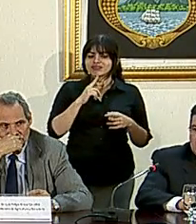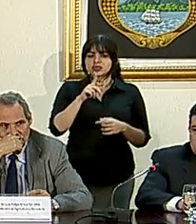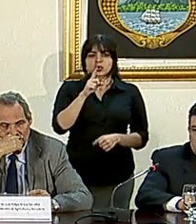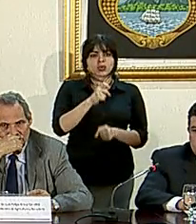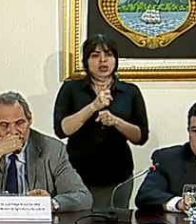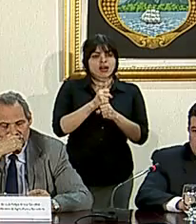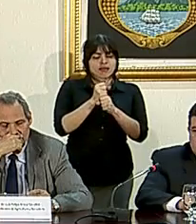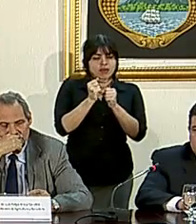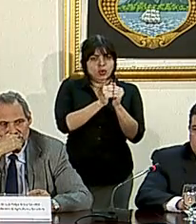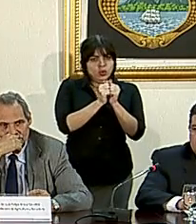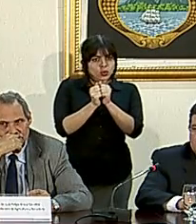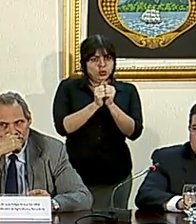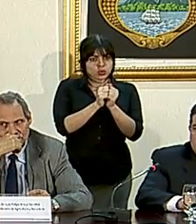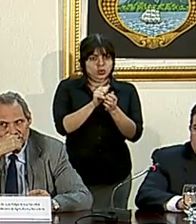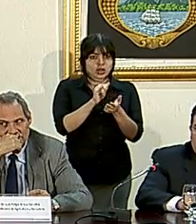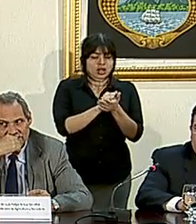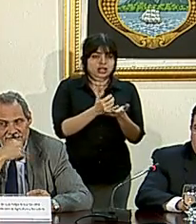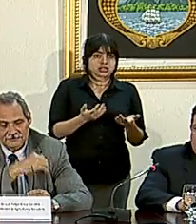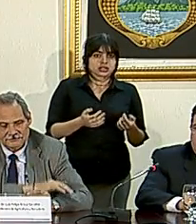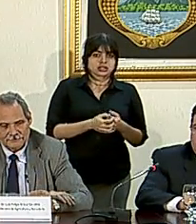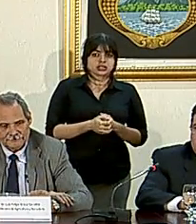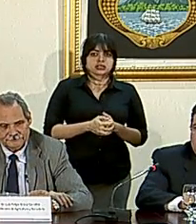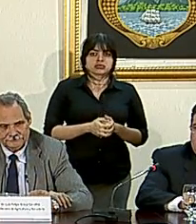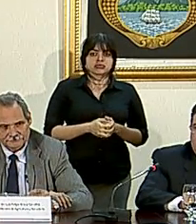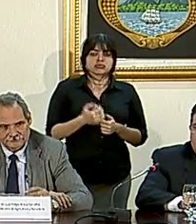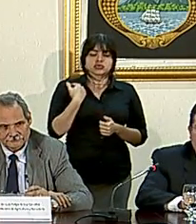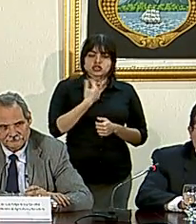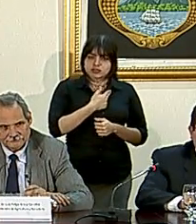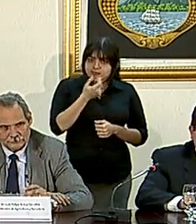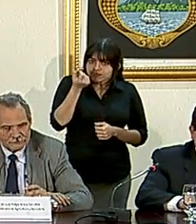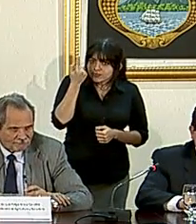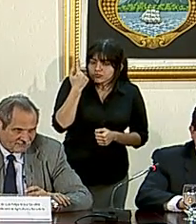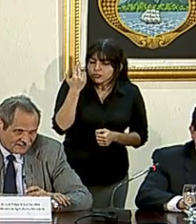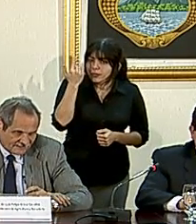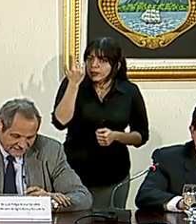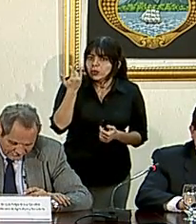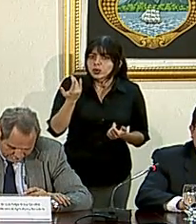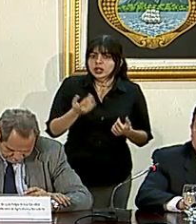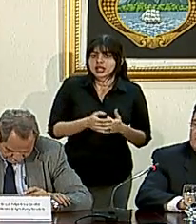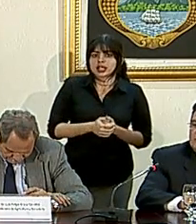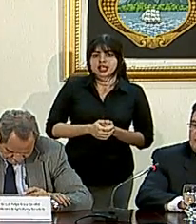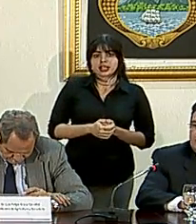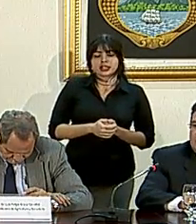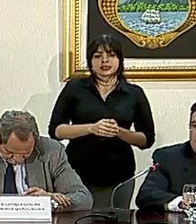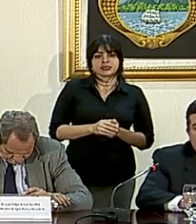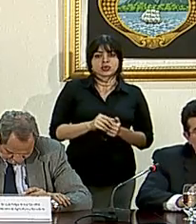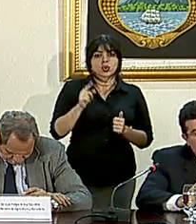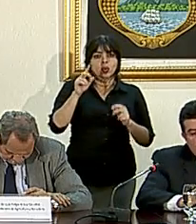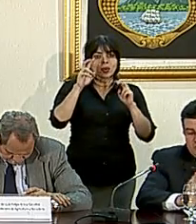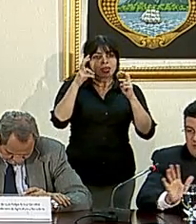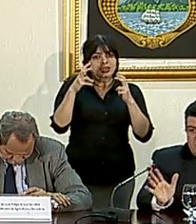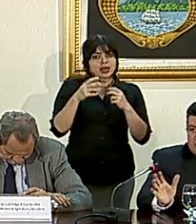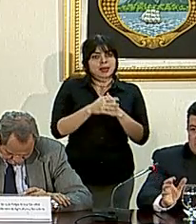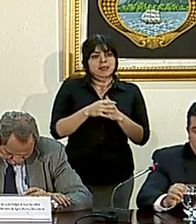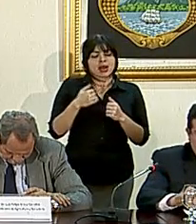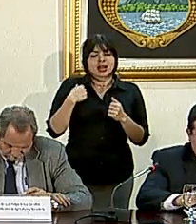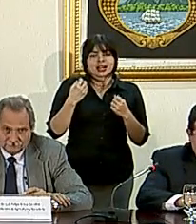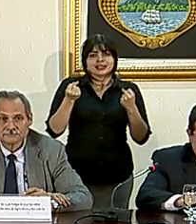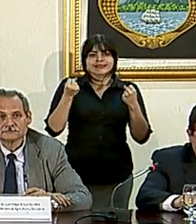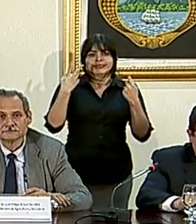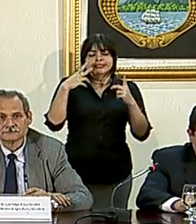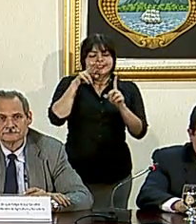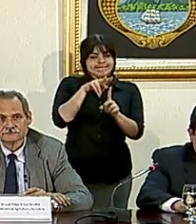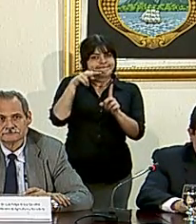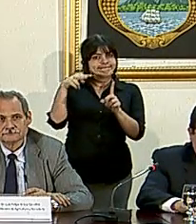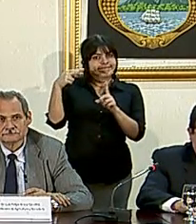trabajo conjunto y así lo hemos entendido, porque es un tema que toca múltiples